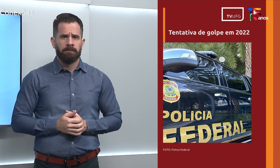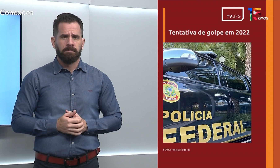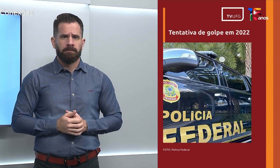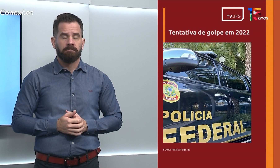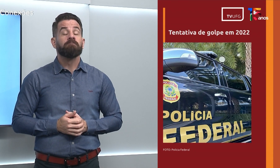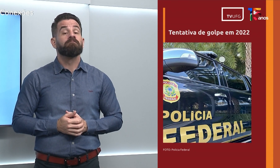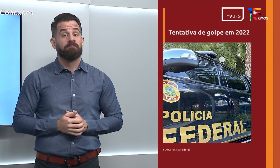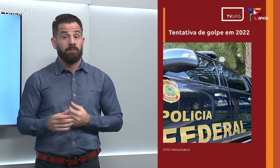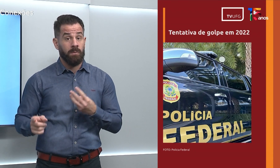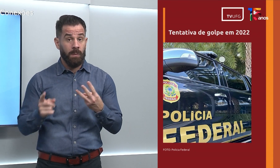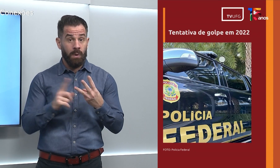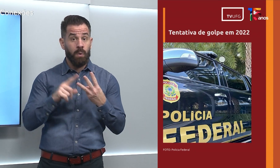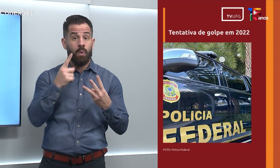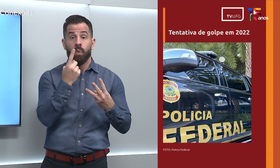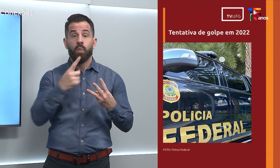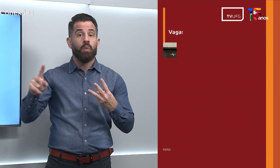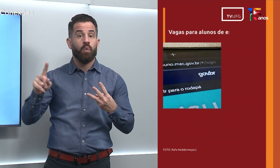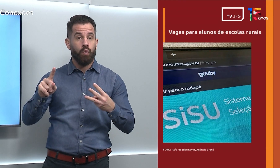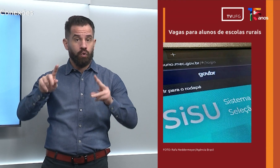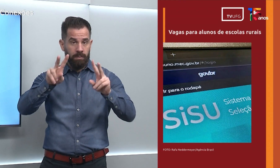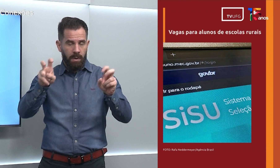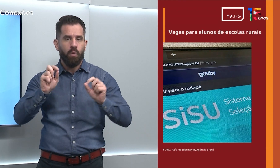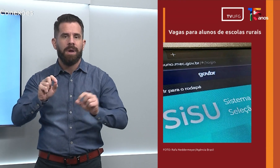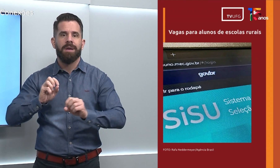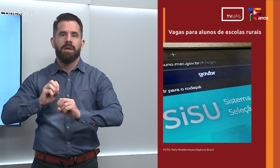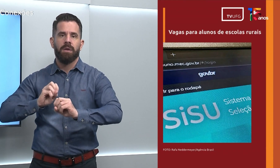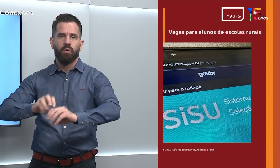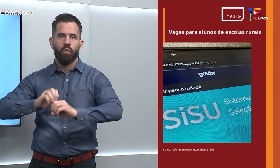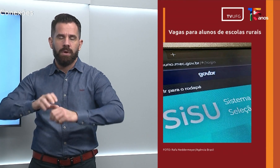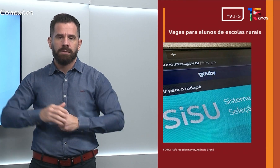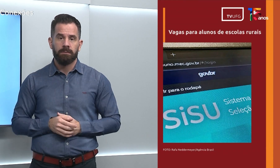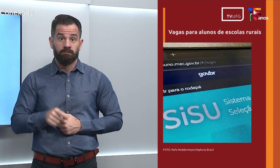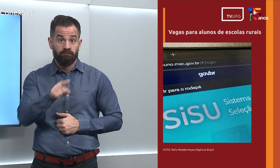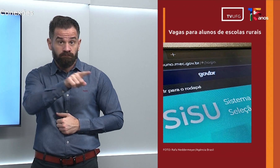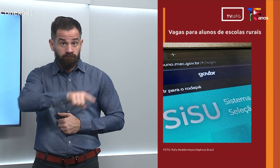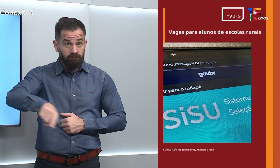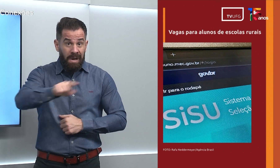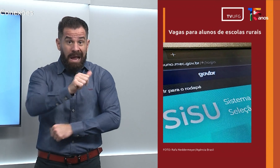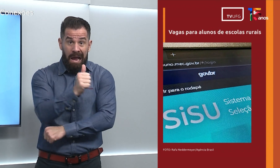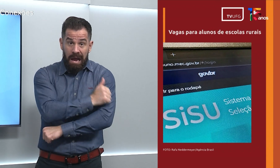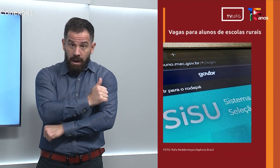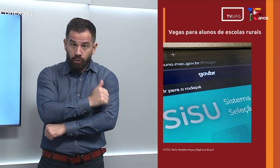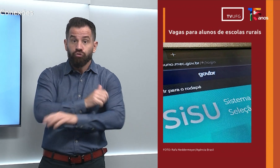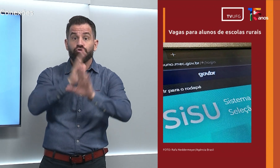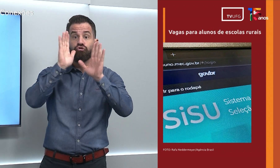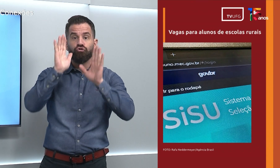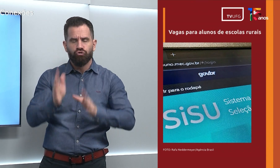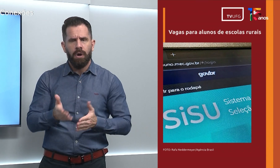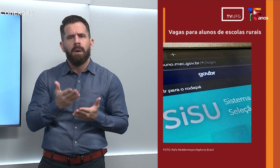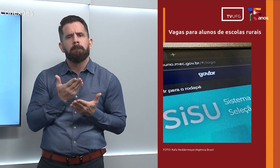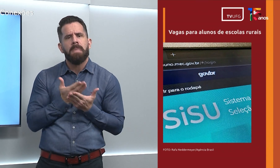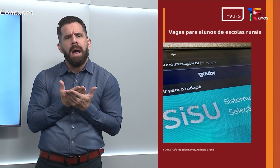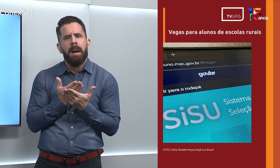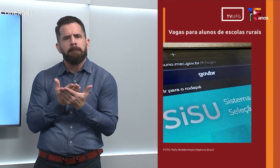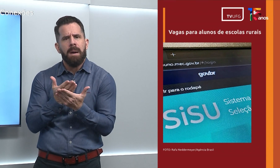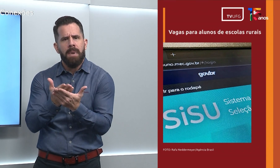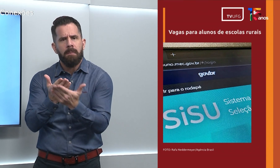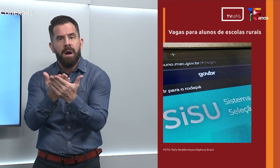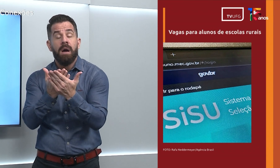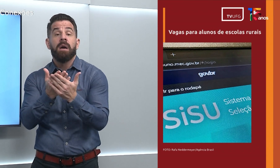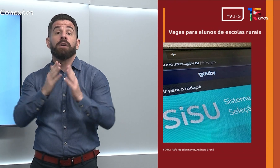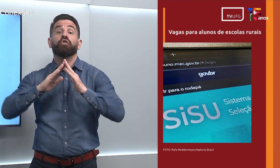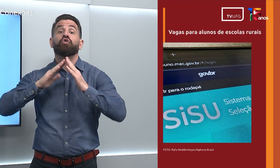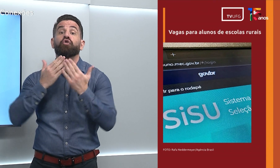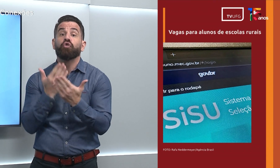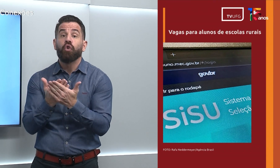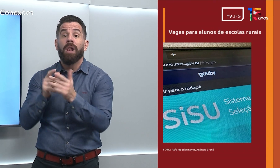Para encerrar, a gente fala de educação. Estudantes que cursarem integralmente o ensino médio em escolas de área rural